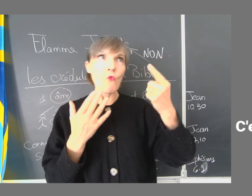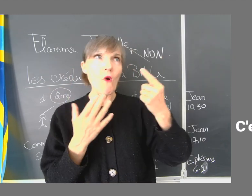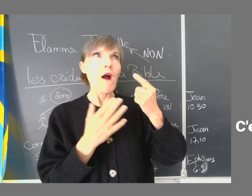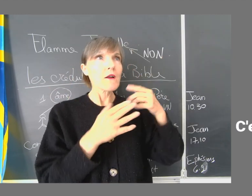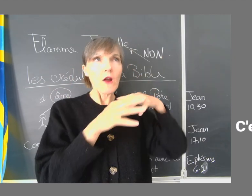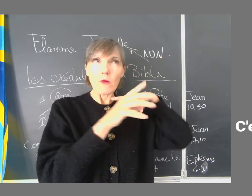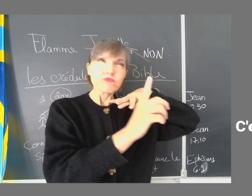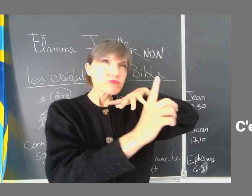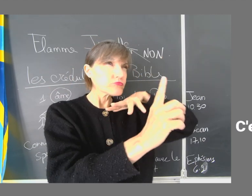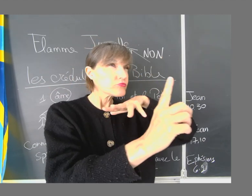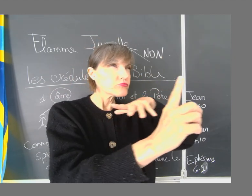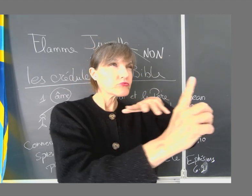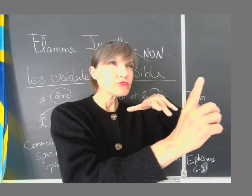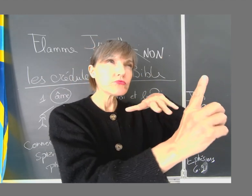hébreu avec la nuée